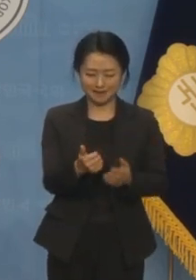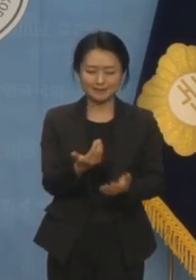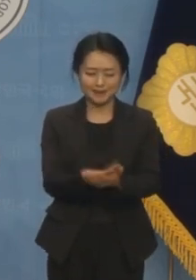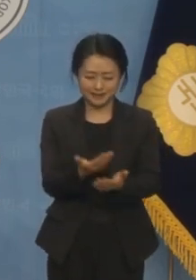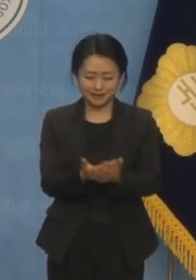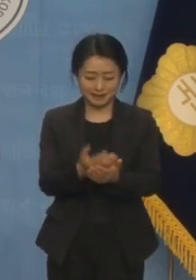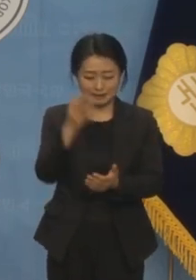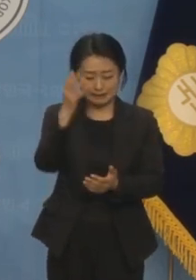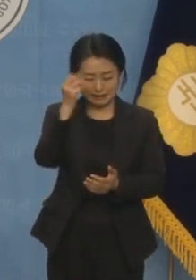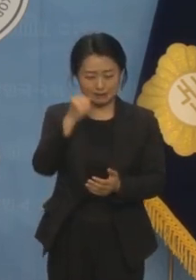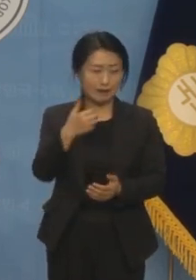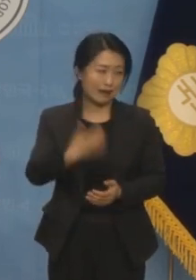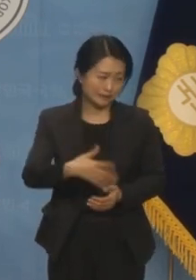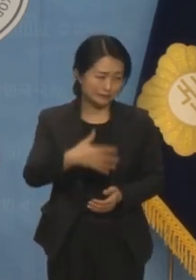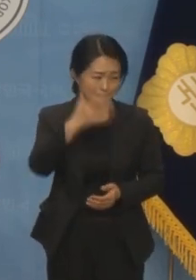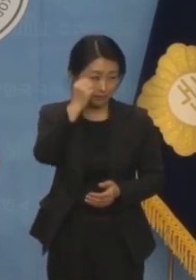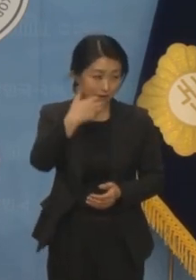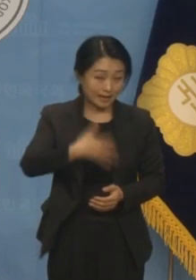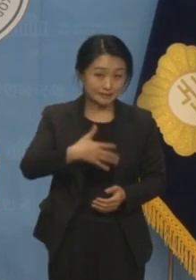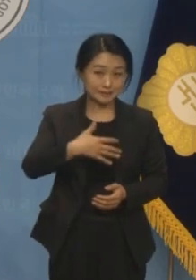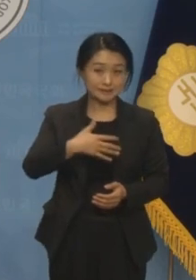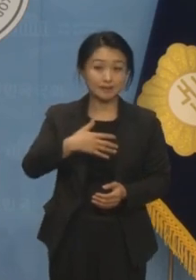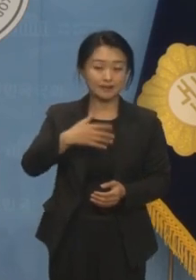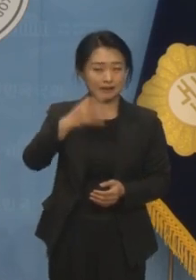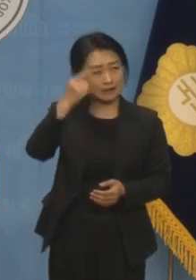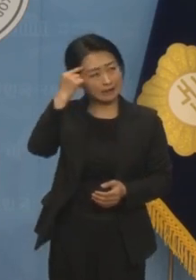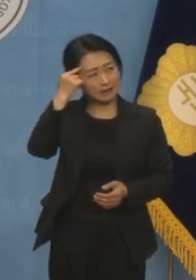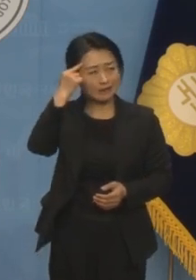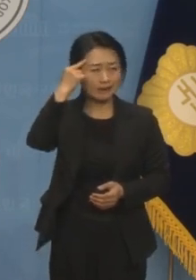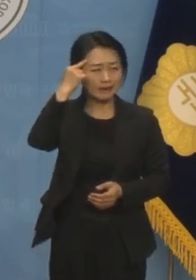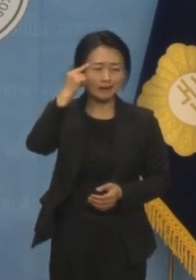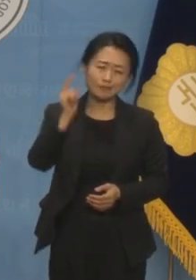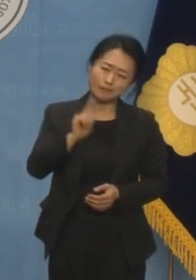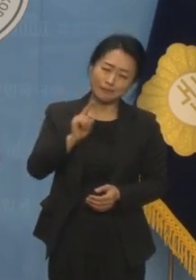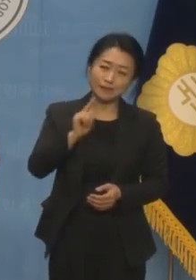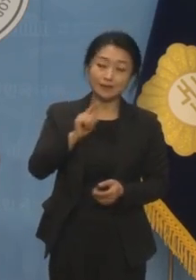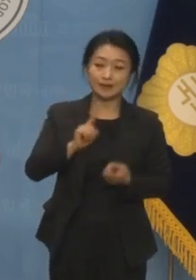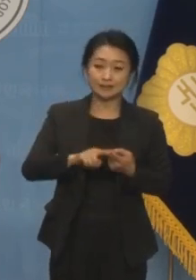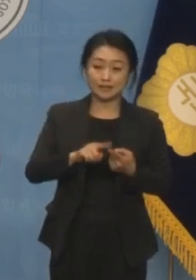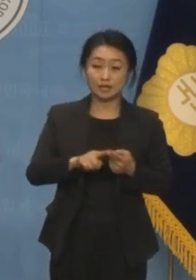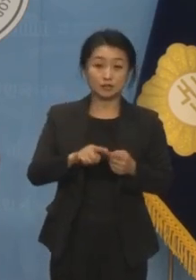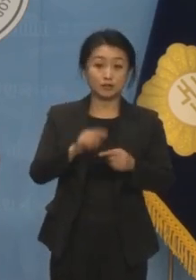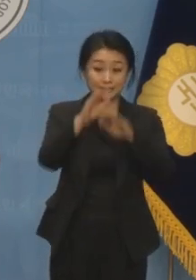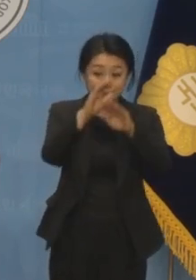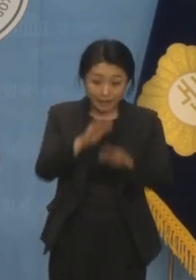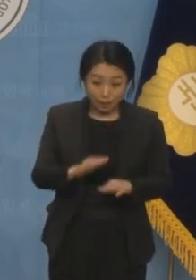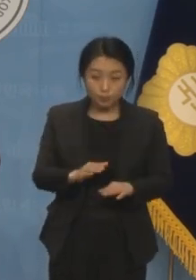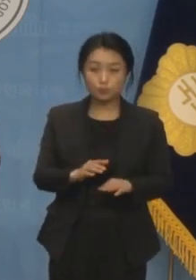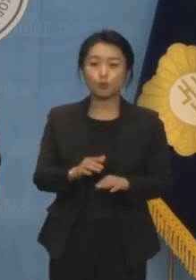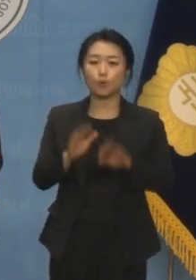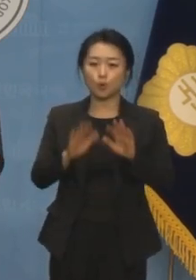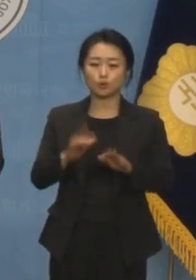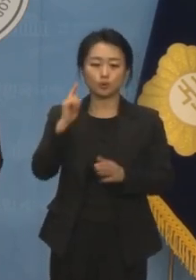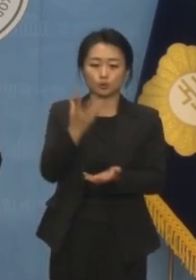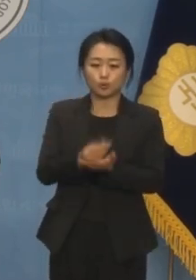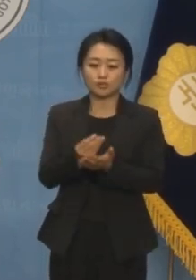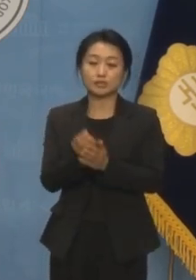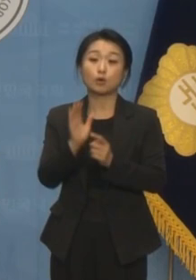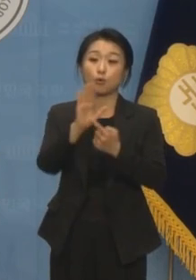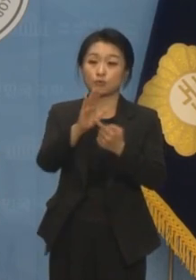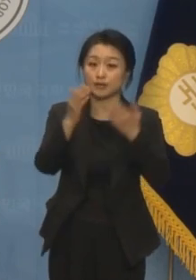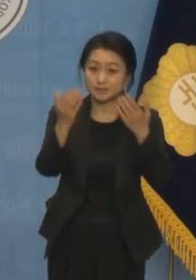않는 이유에 대해서 설명한 부분에 대해서는 추가 녹취록을 저희가 공개를 할 거고요. 전체 녹취 파일도 오늘 공개를 하겠습니다. 그걸